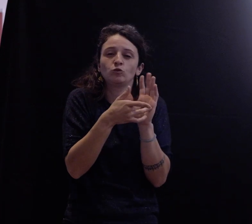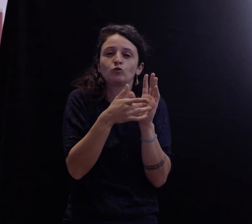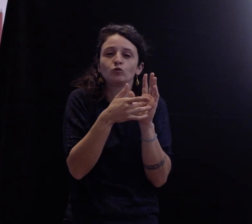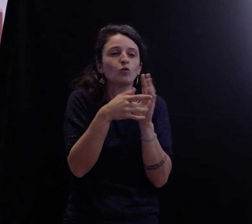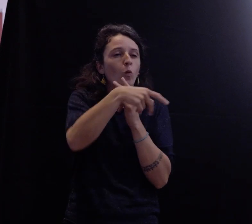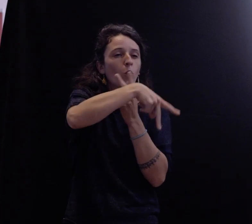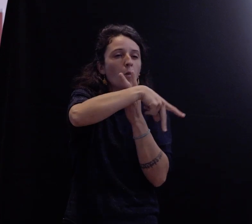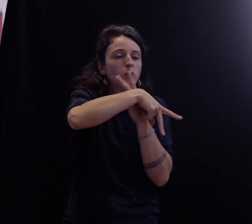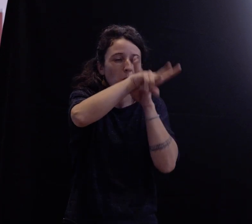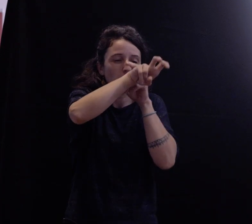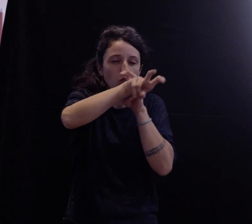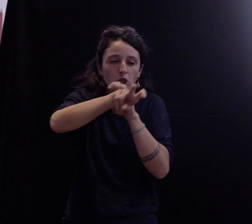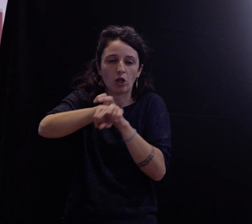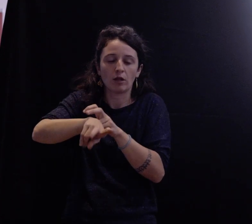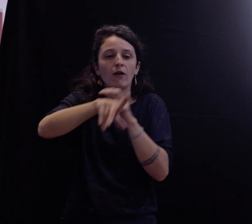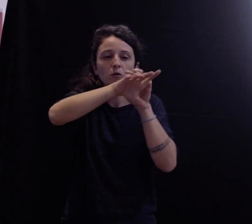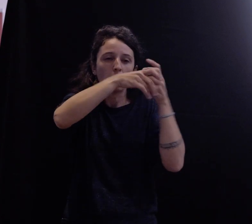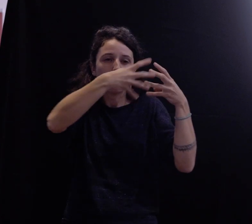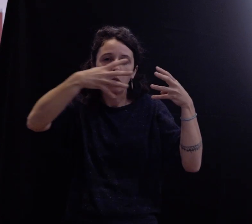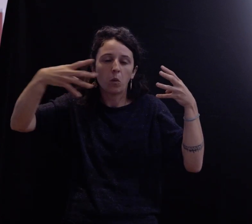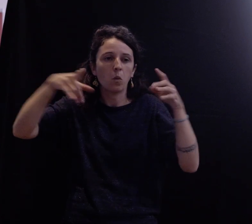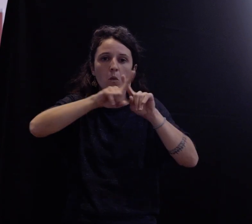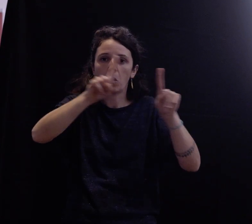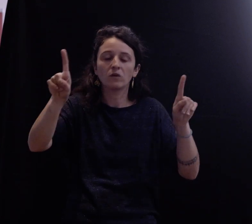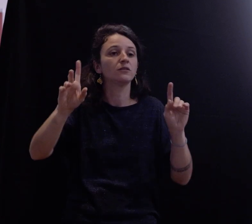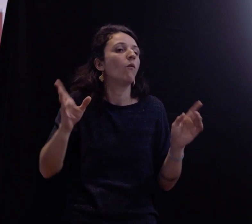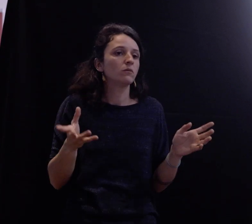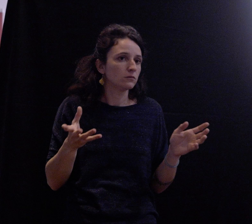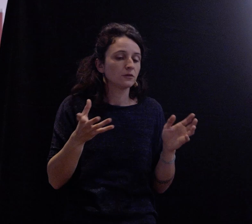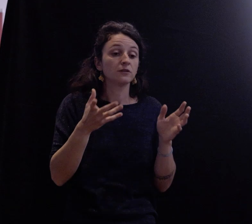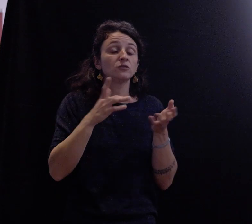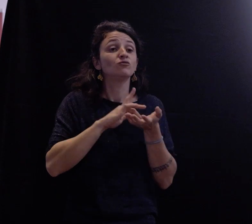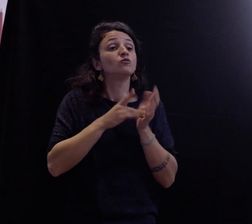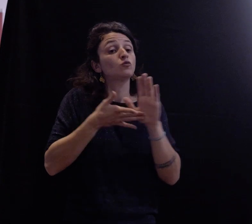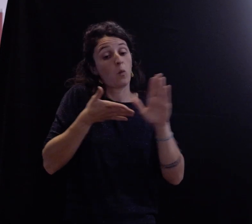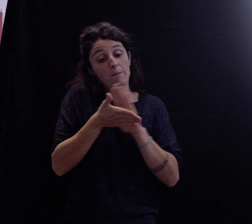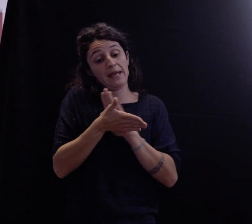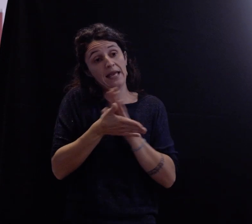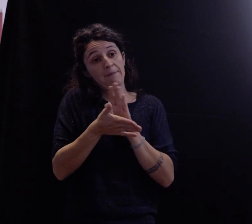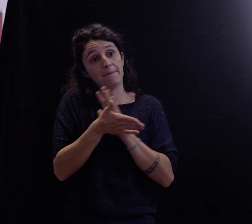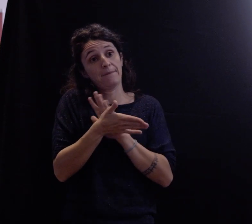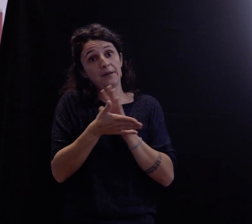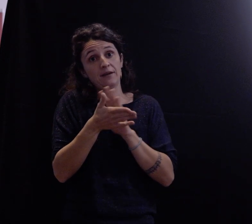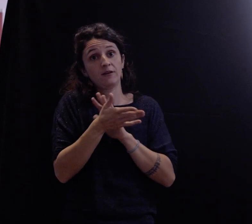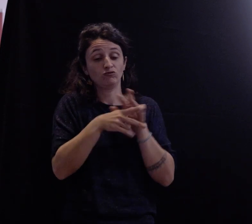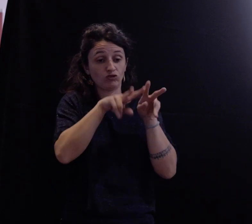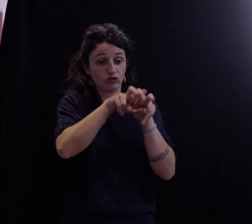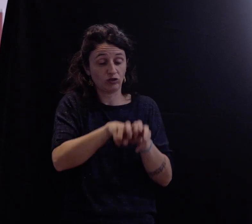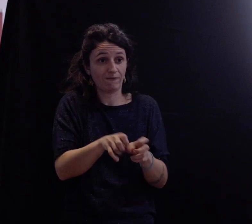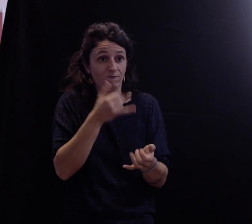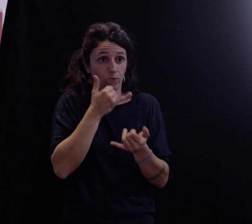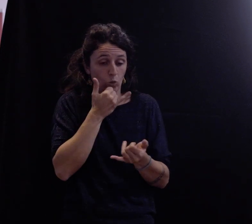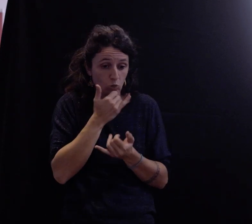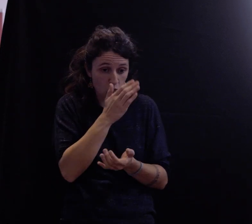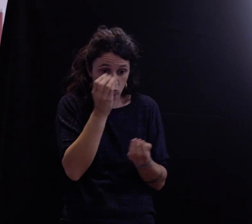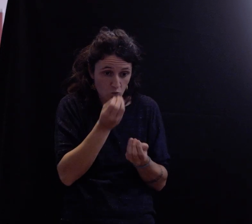20 000 des chapitres. Donc on se dit, ok, on va tout imprimer, puis on verra bien si on trouve une faute. Donc ça, c'est les techniques de séquençage d'exomes et les séquençages